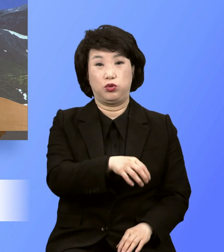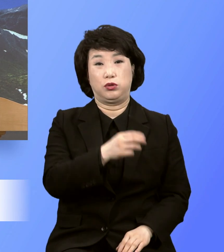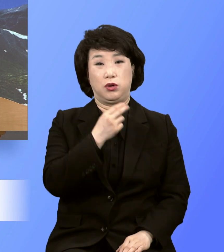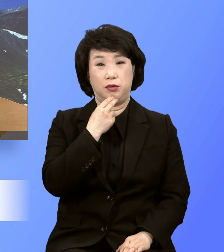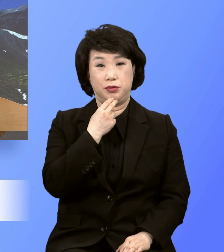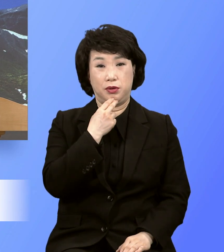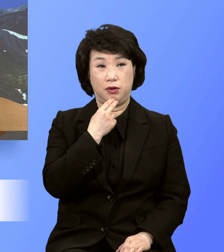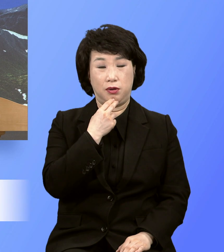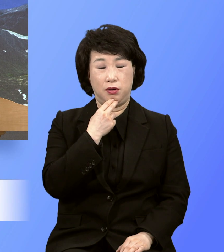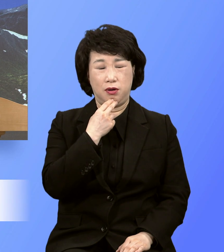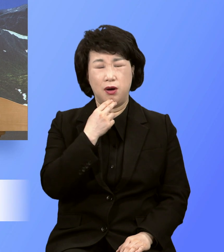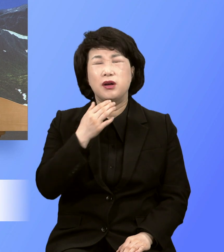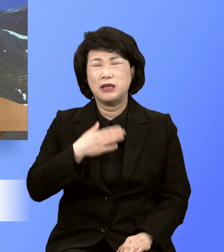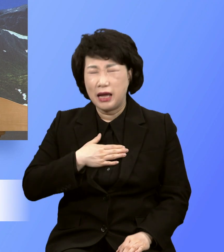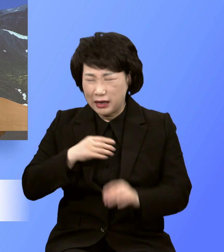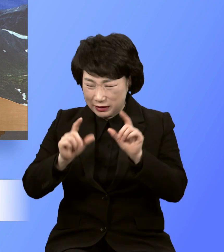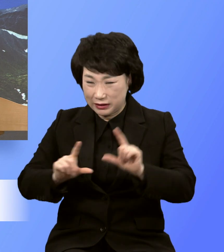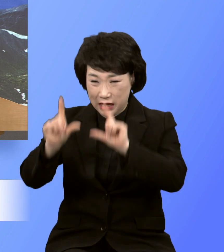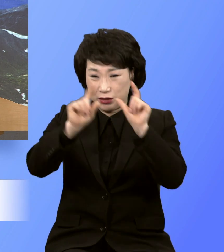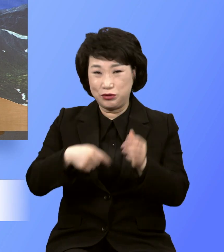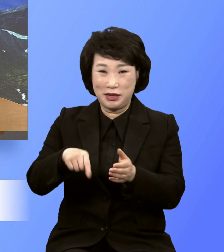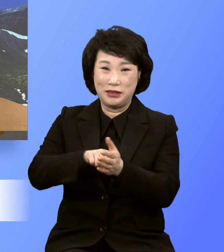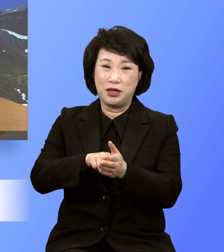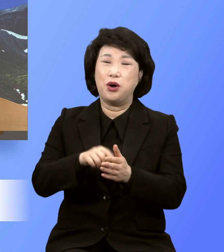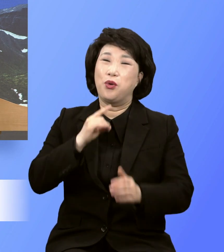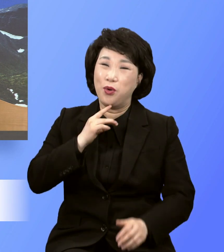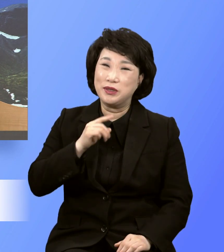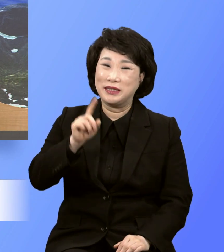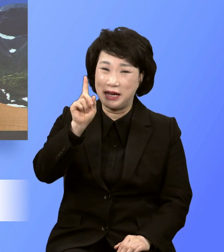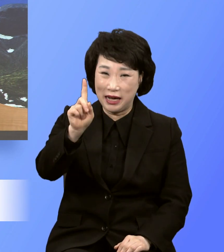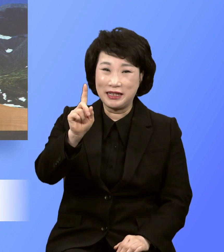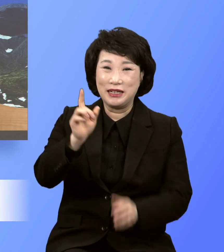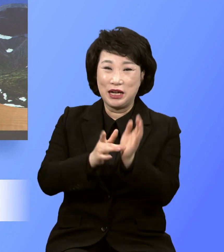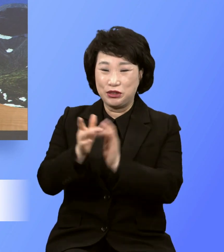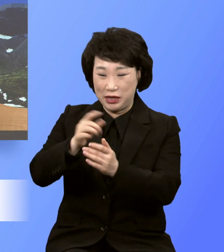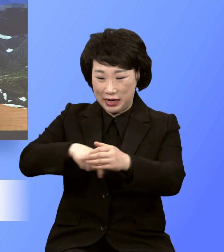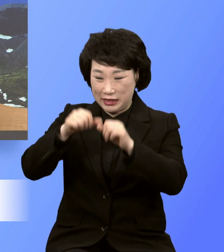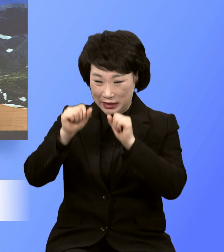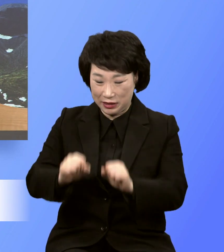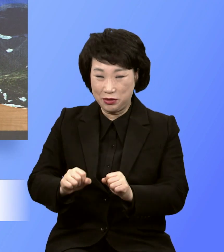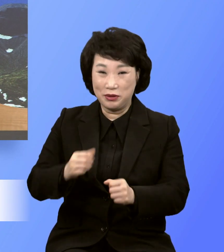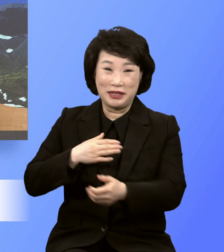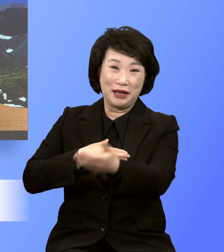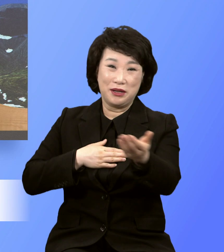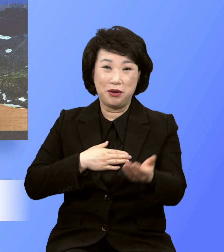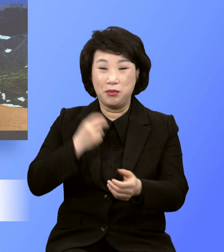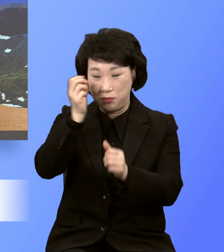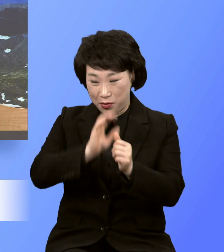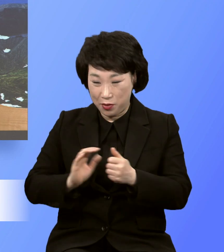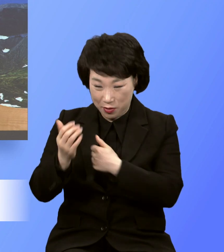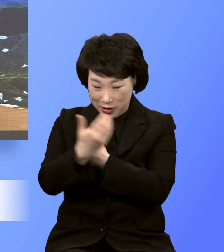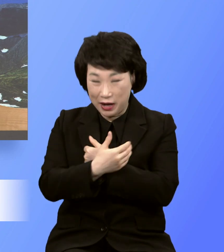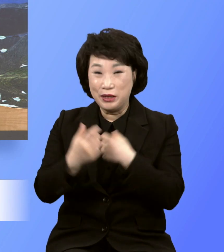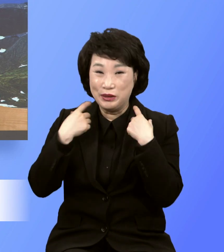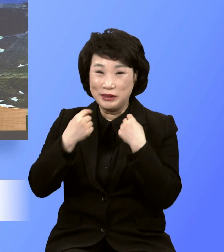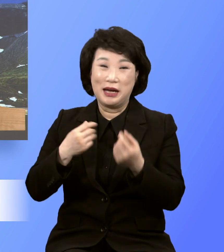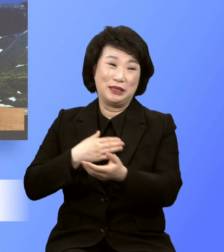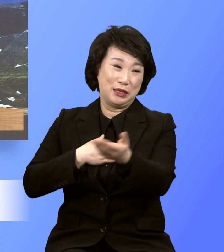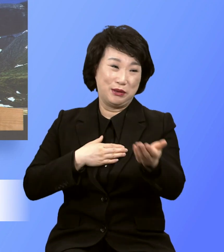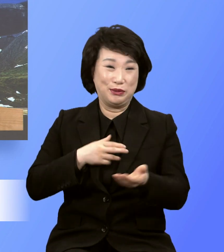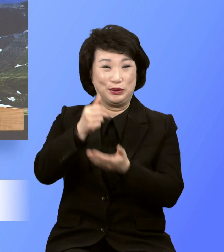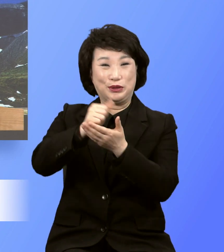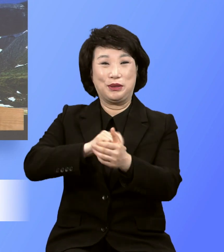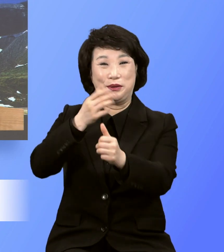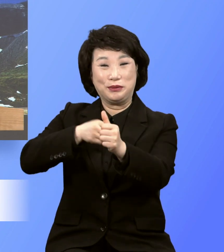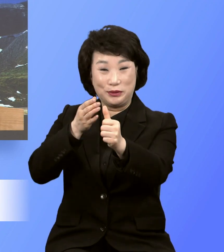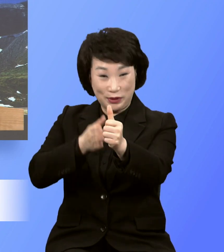없으니 살기 위하여 오직 예수 안에서 여러분을 보호하고 보존하시기를